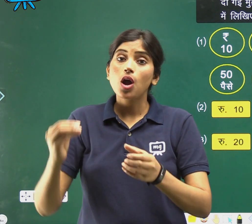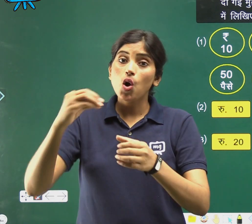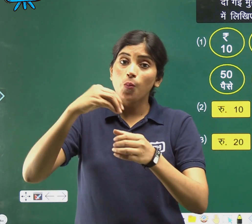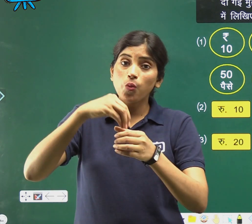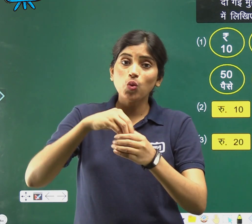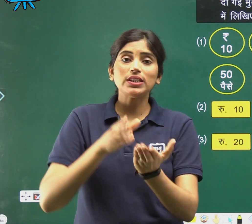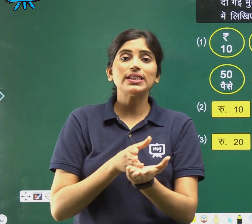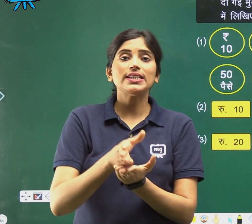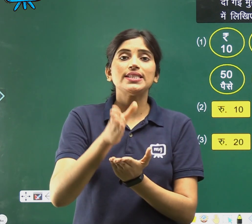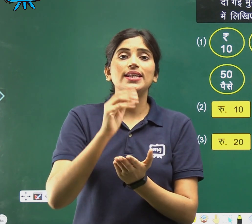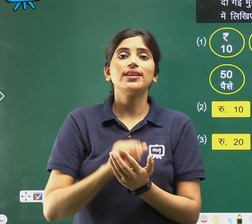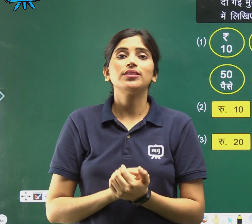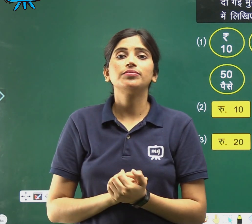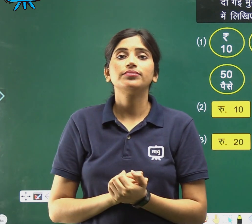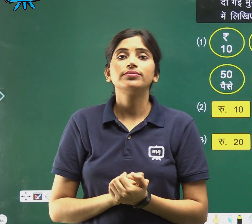पूर्ति कीजिए।